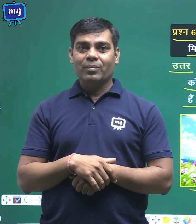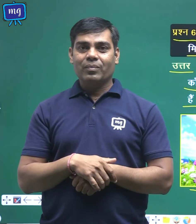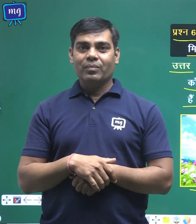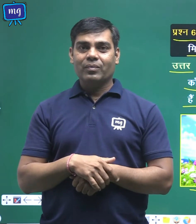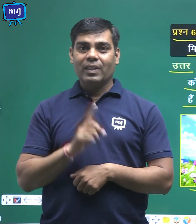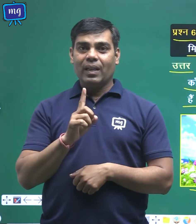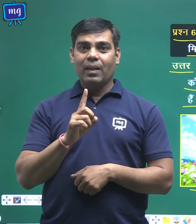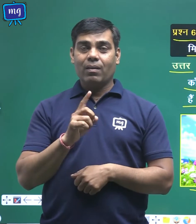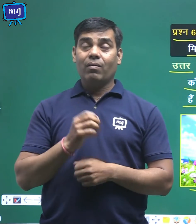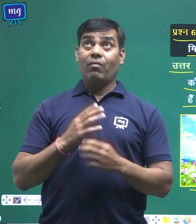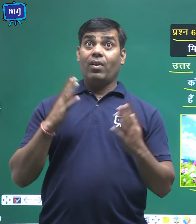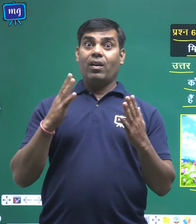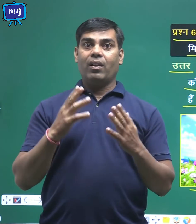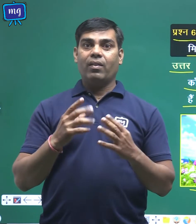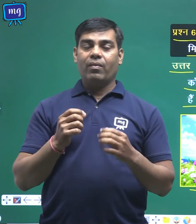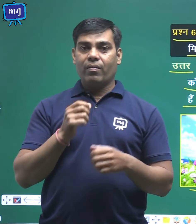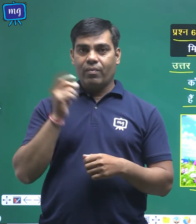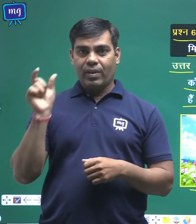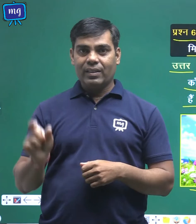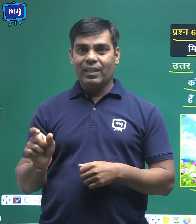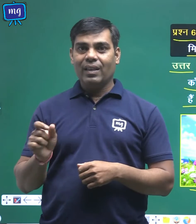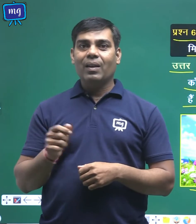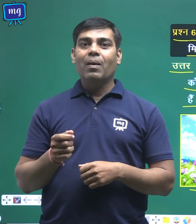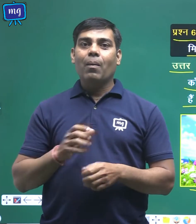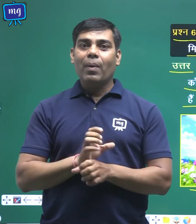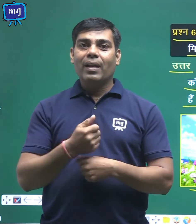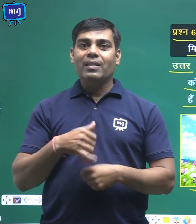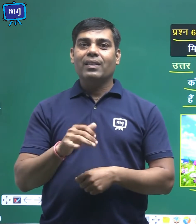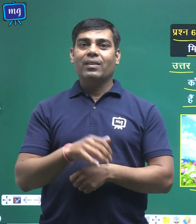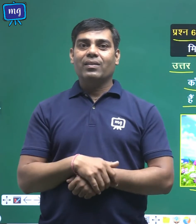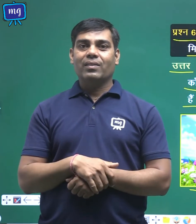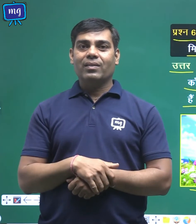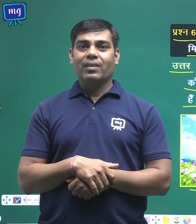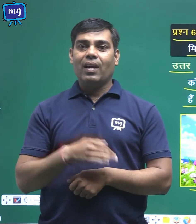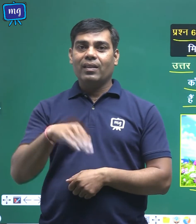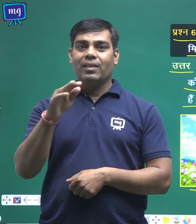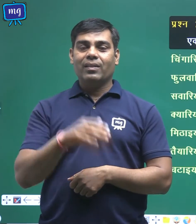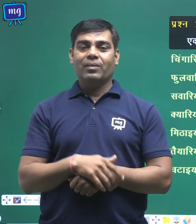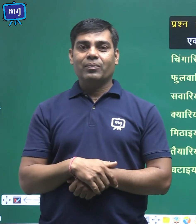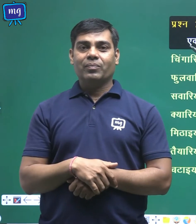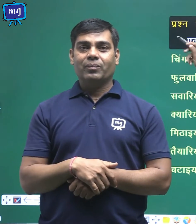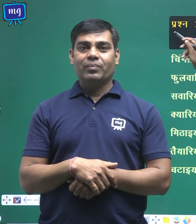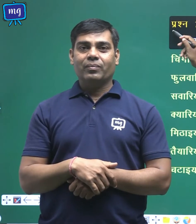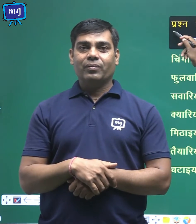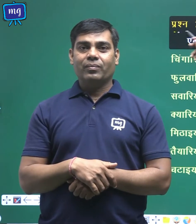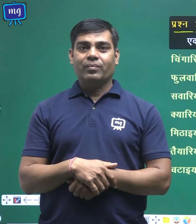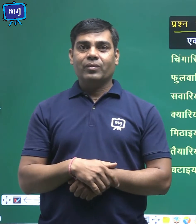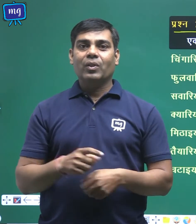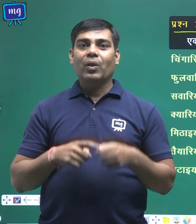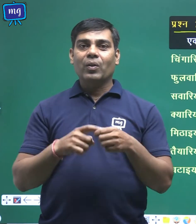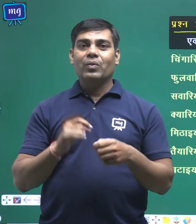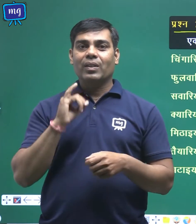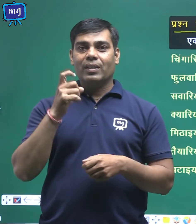एक महान व्यक्ति बनना चाहिए। आगे चलें। प्रश्न